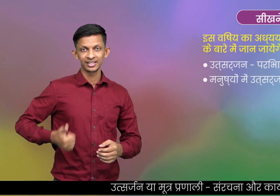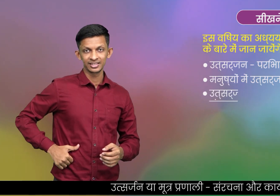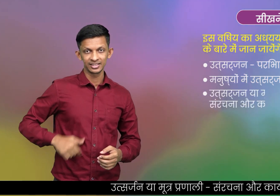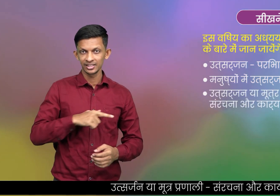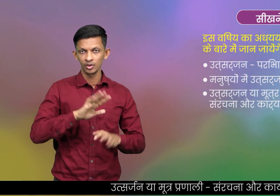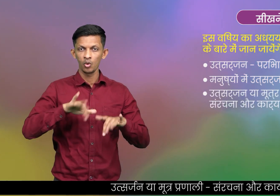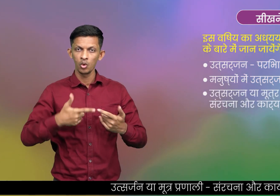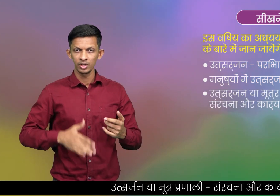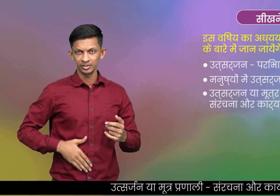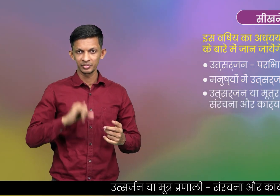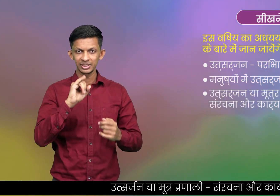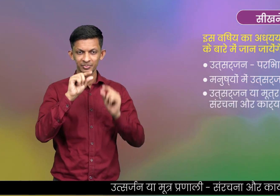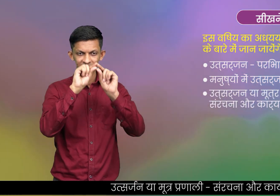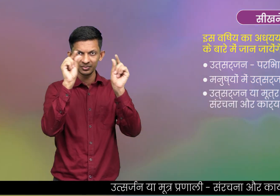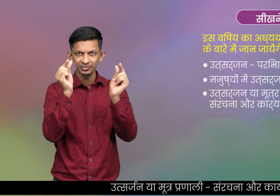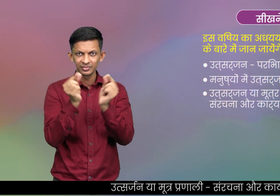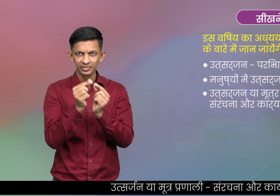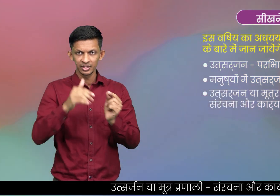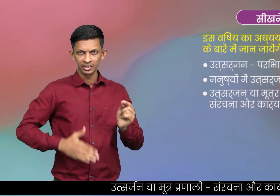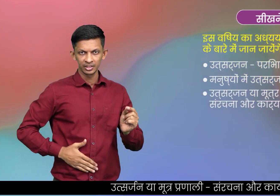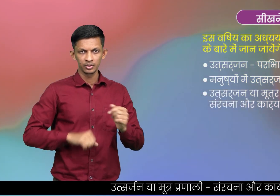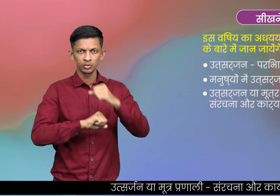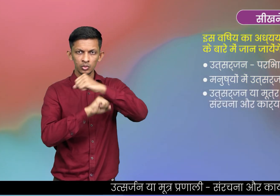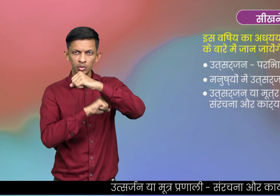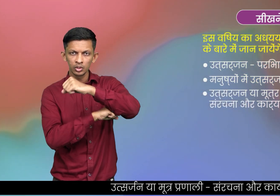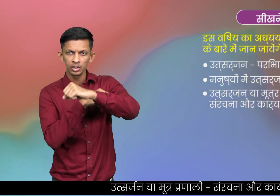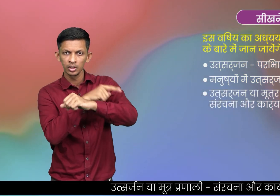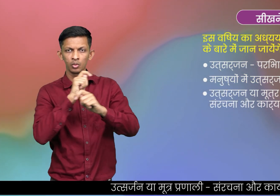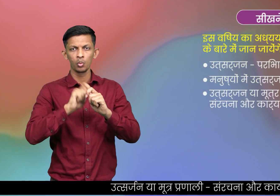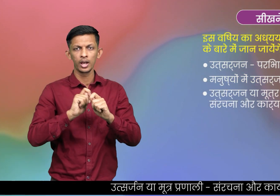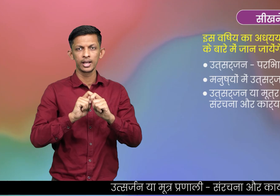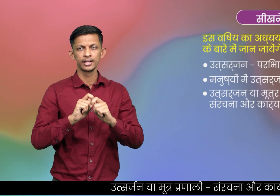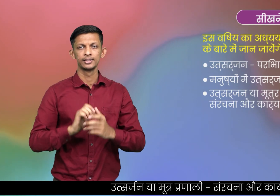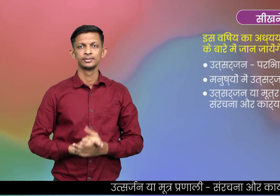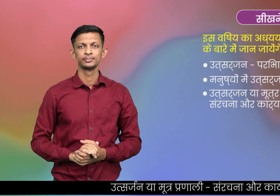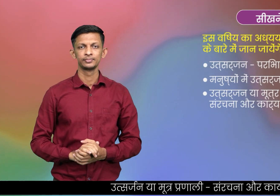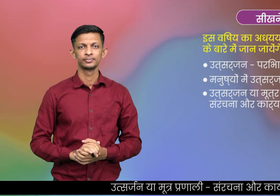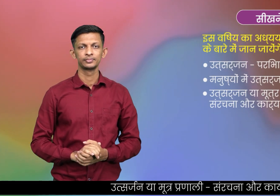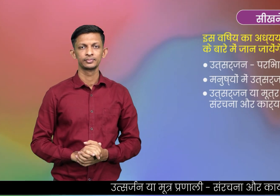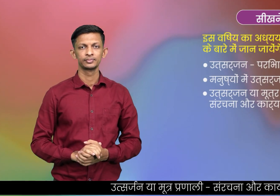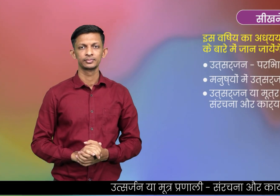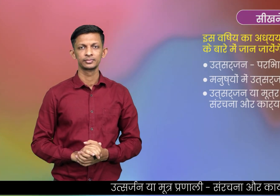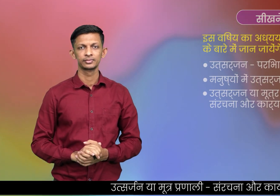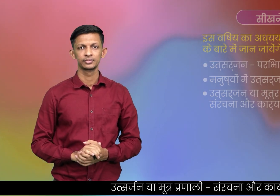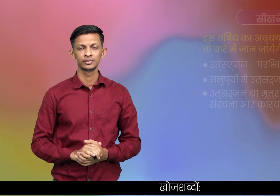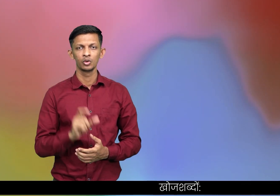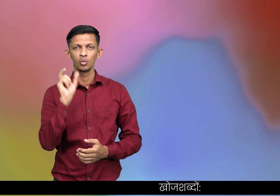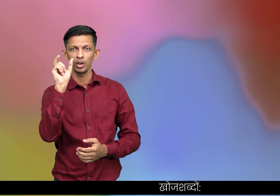उत्सर्जन या मूत्र प्रणाली, संरचना और कार्य। खोज